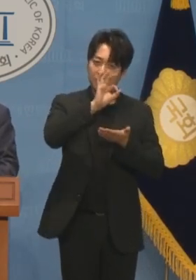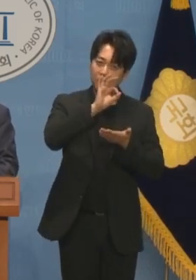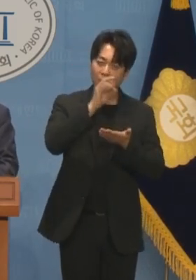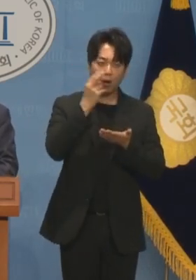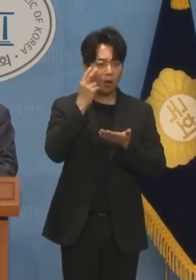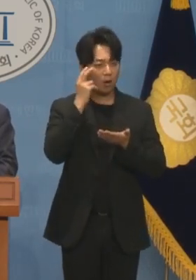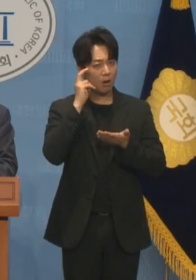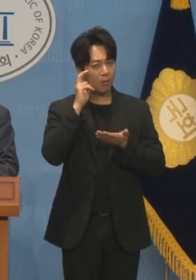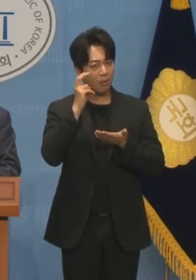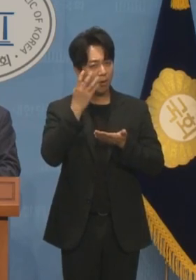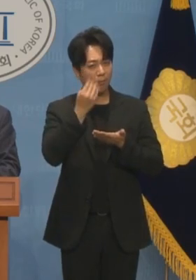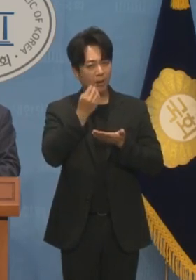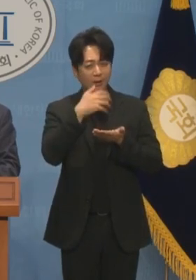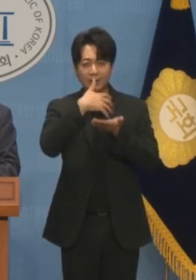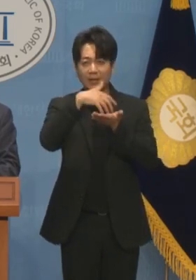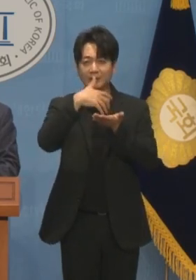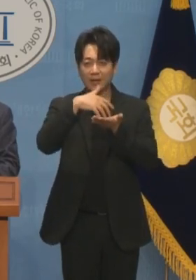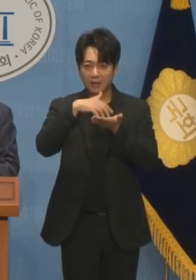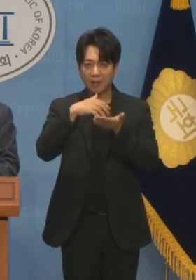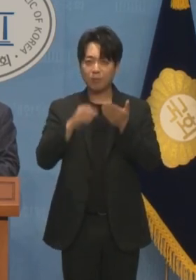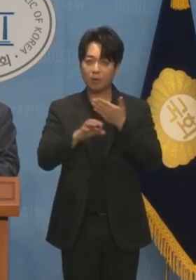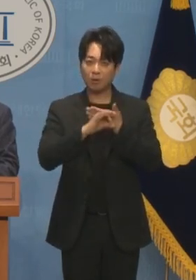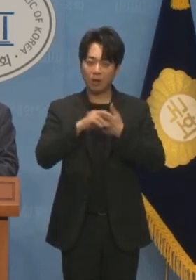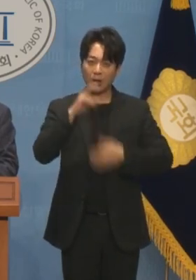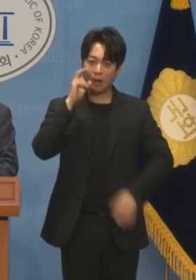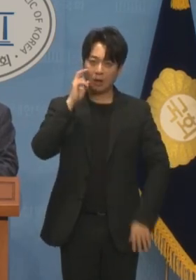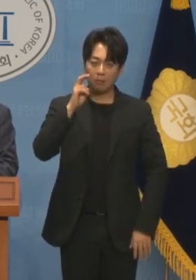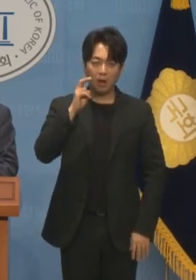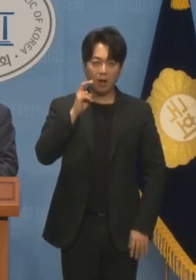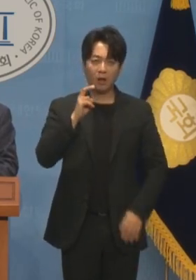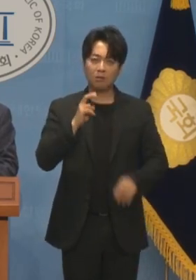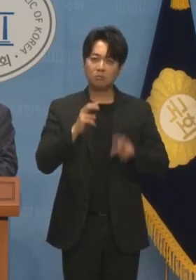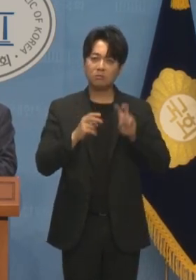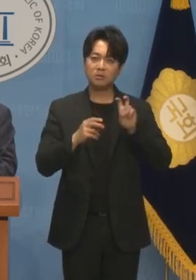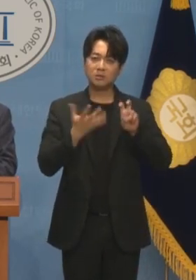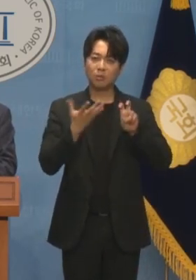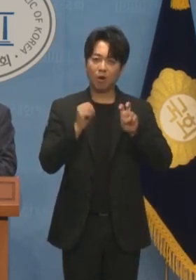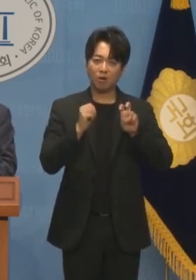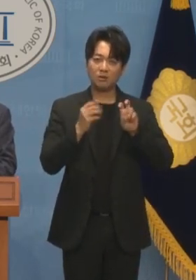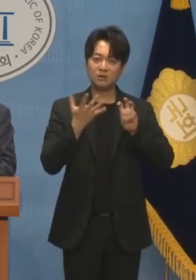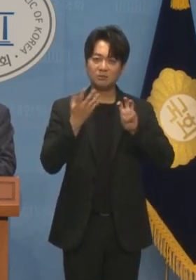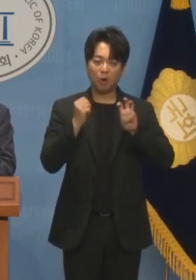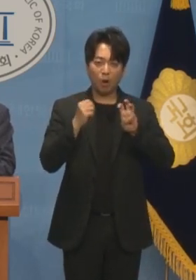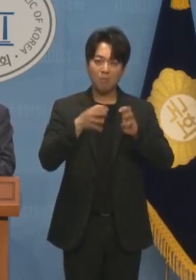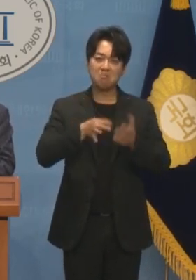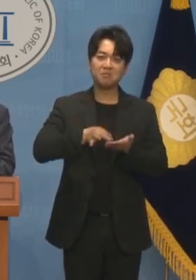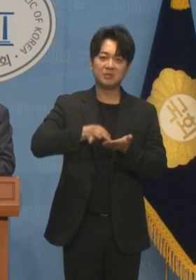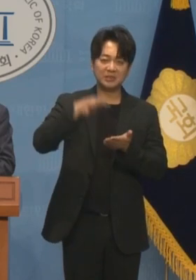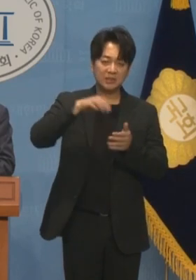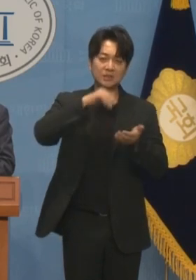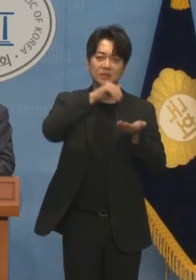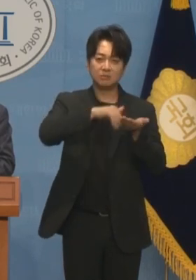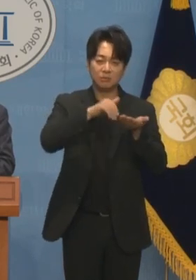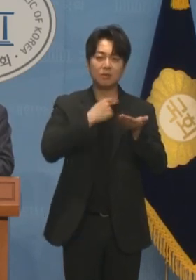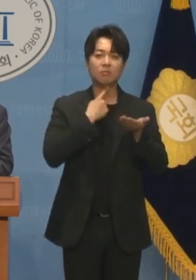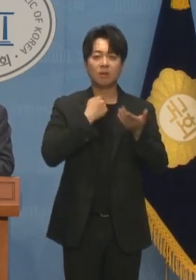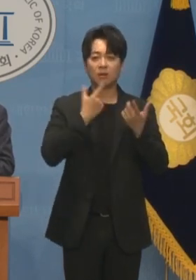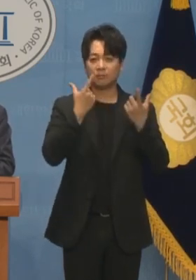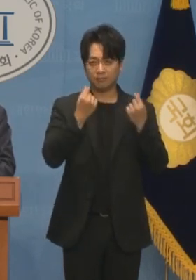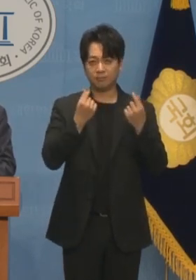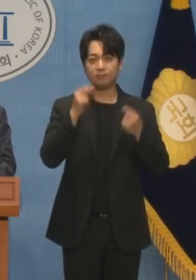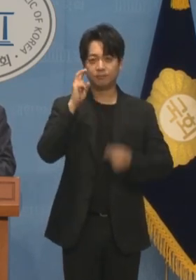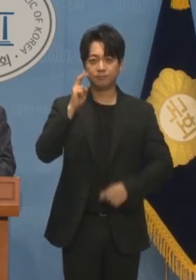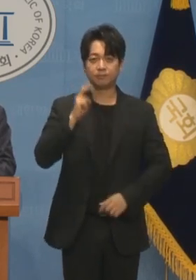모든 비용을 계산하면 상당히 수억 원 이상이 거액이 지출된 것으로